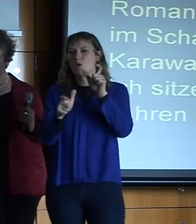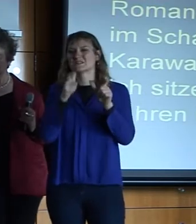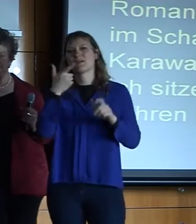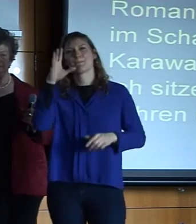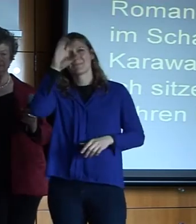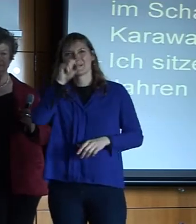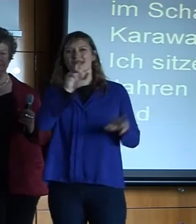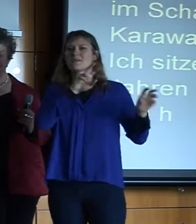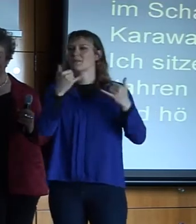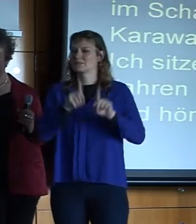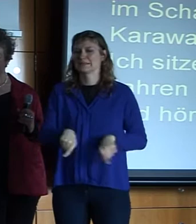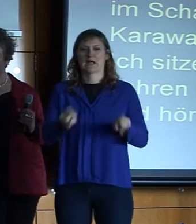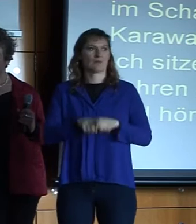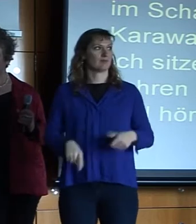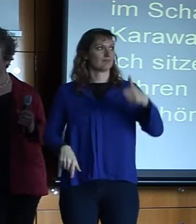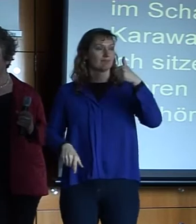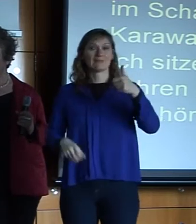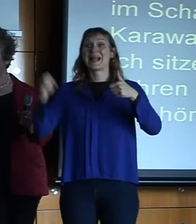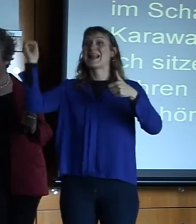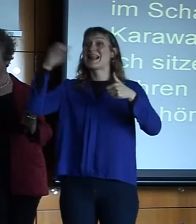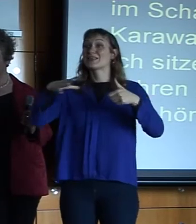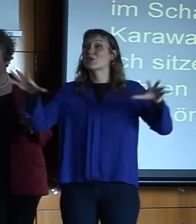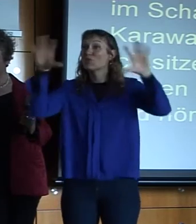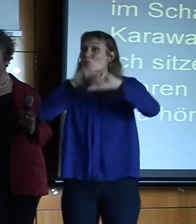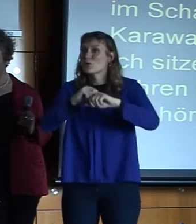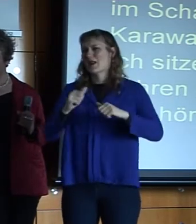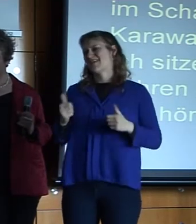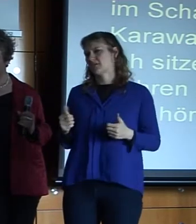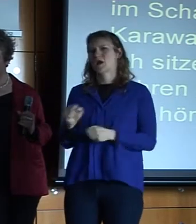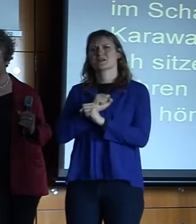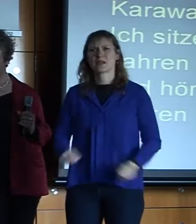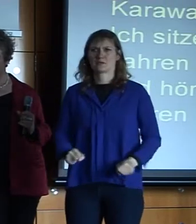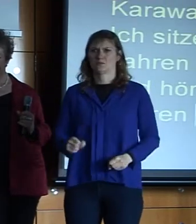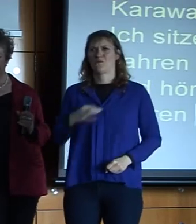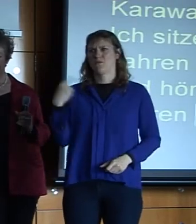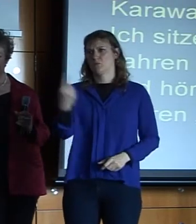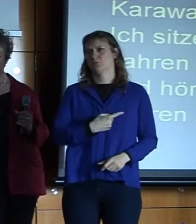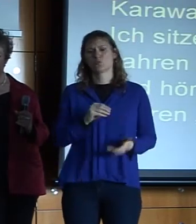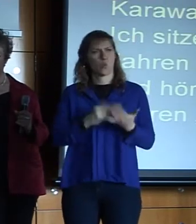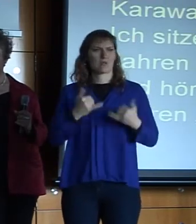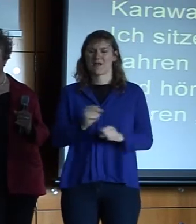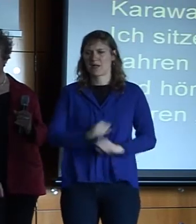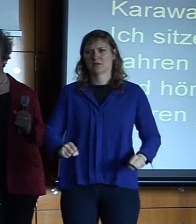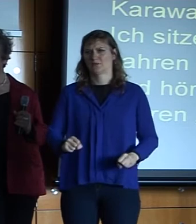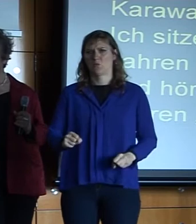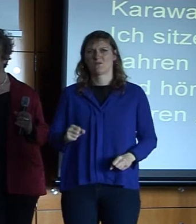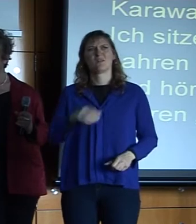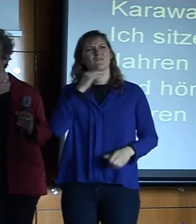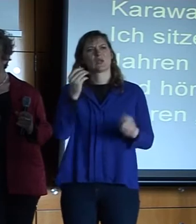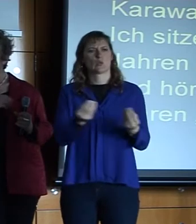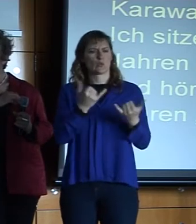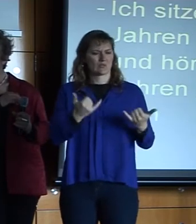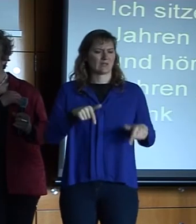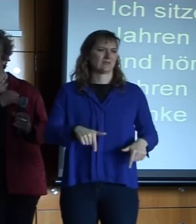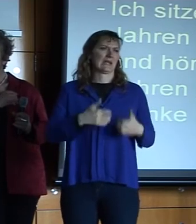zwei Themenkomplexe. Das eine ist Licht ins Dunkel, eine Katastrophe für uns nach wie vor, aus vielerlei Gründen, auf die man